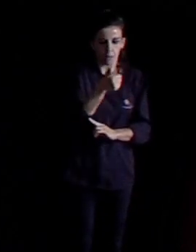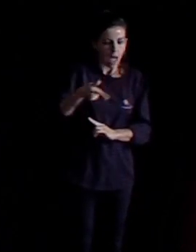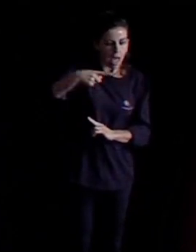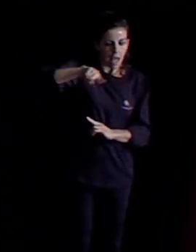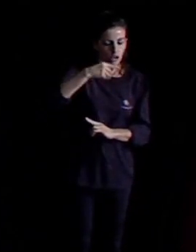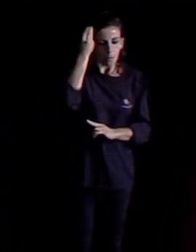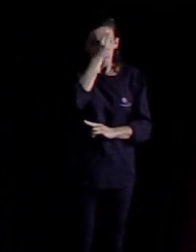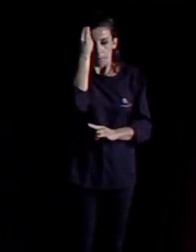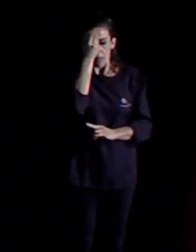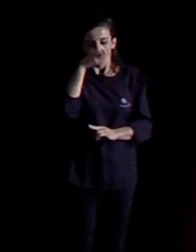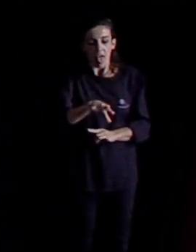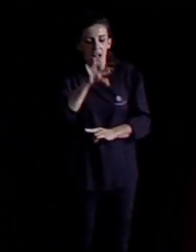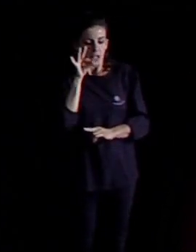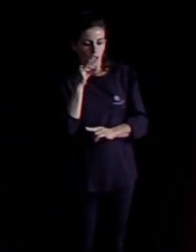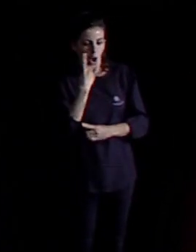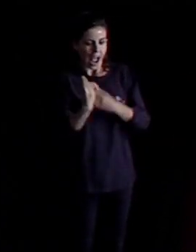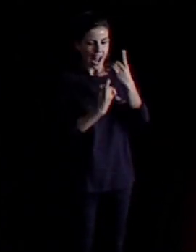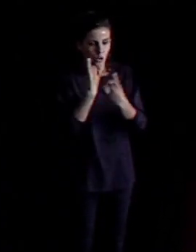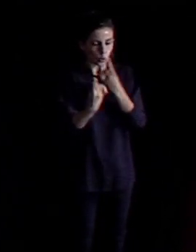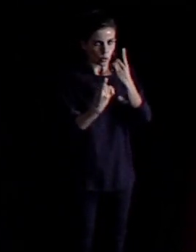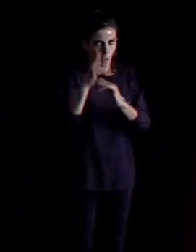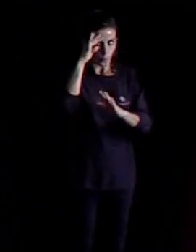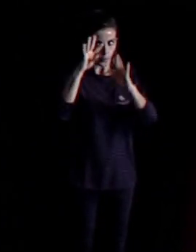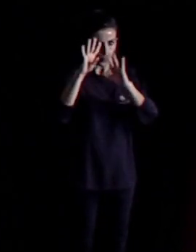elegidos, muchos tienen delirios